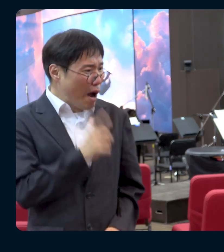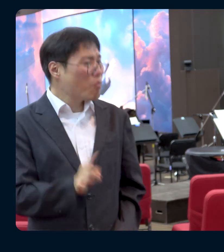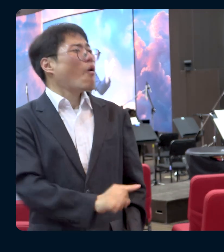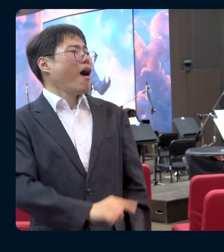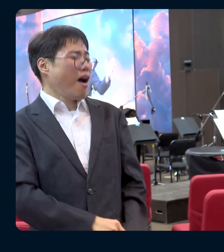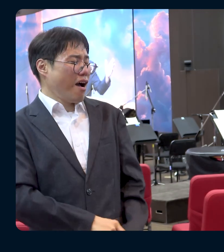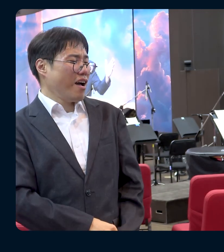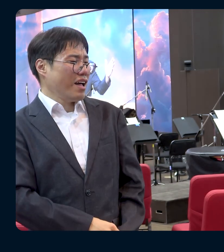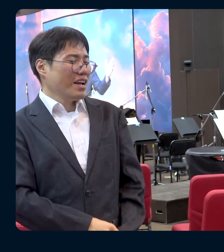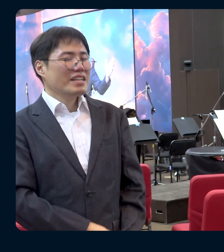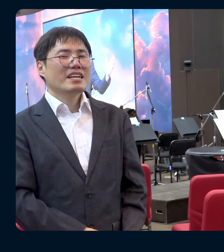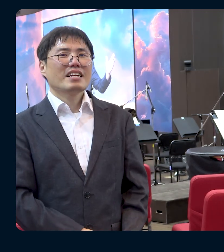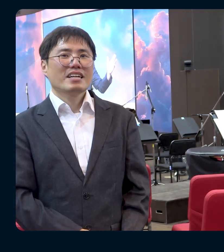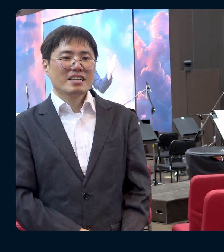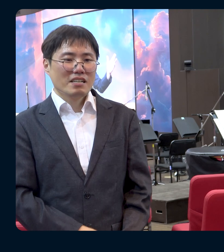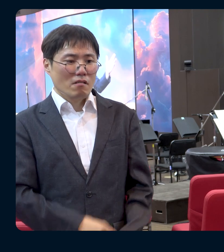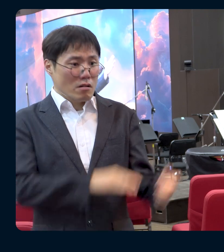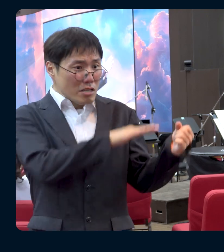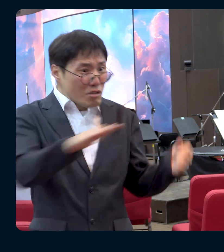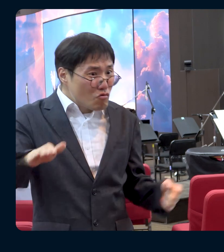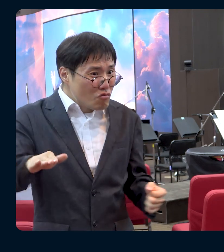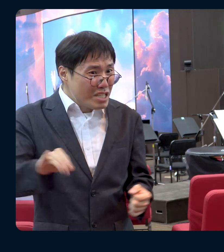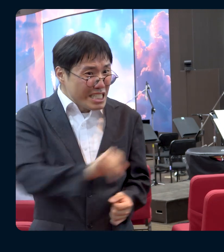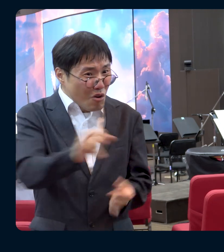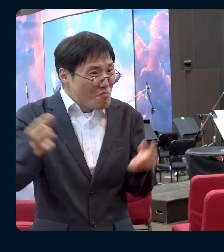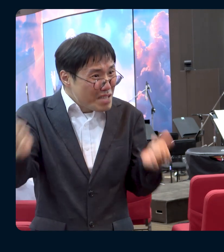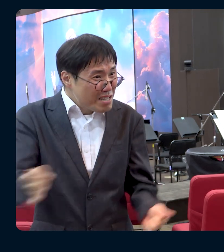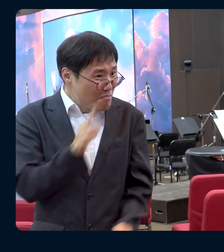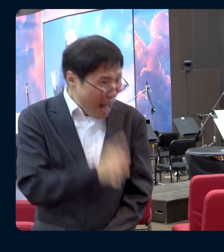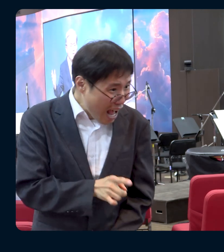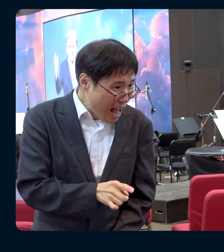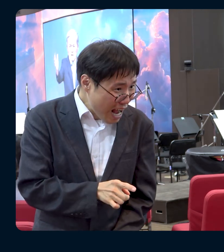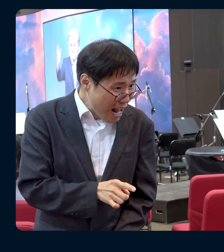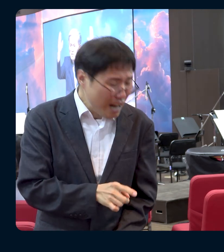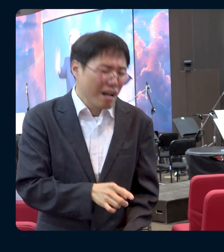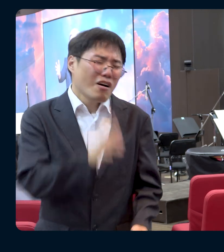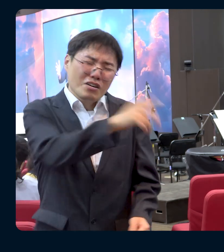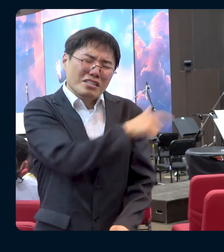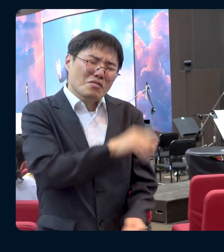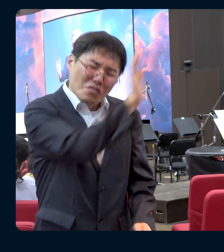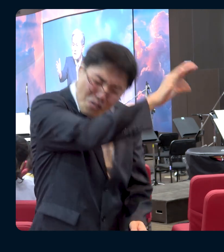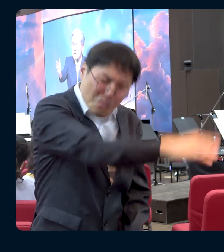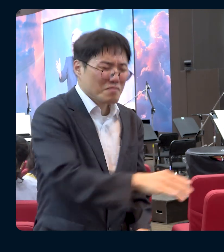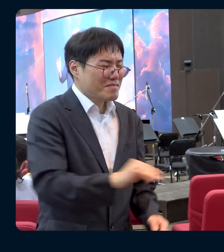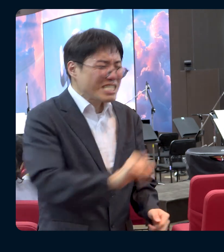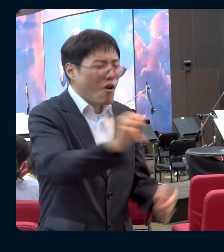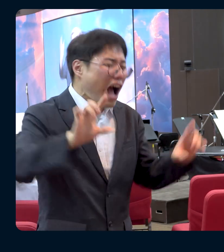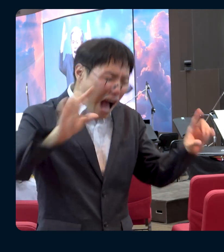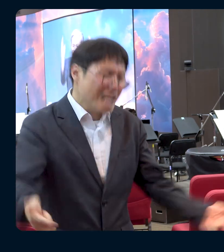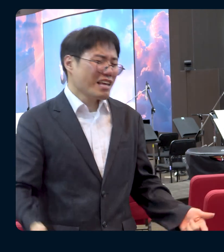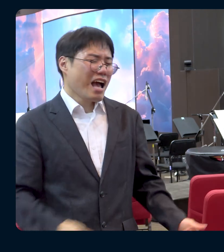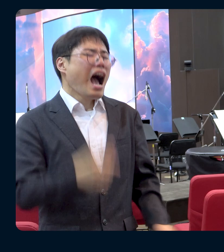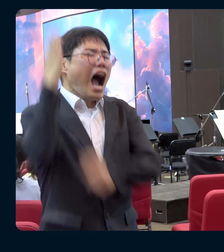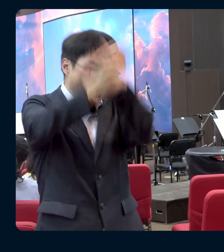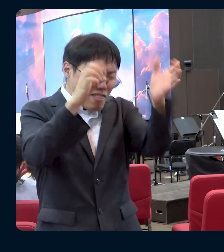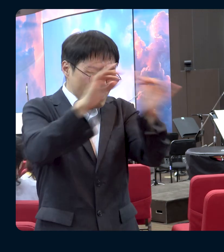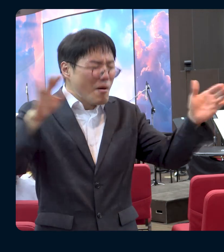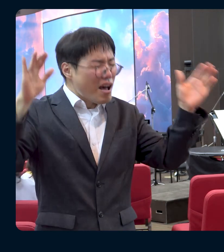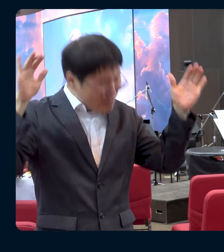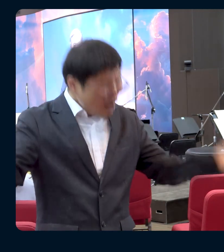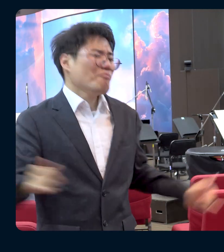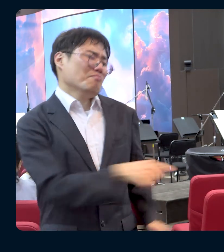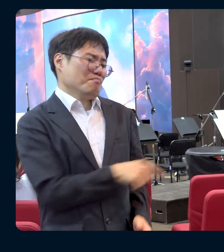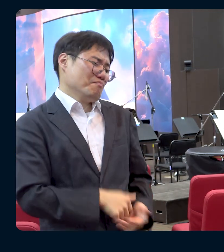무슨 지렁이 같은 소리를 하고 있어 도대체? 아니 기준이 어떻게 지렁이가 됩니까? 집사님은 지렁이가 아닙니다.